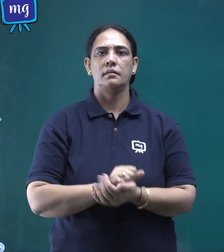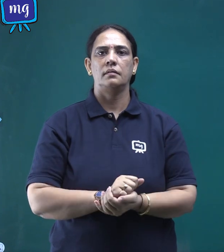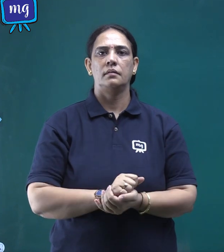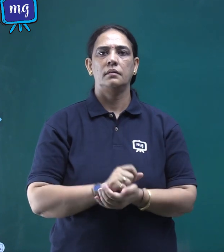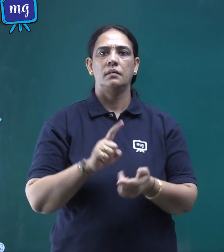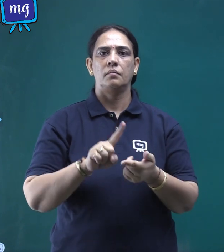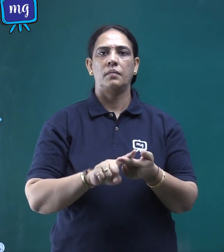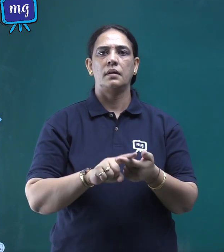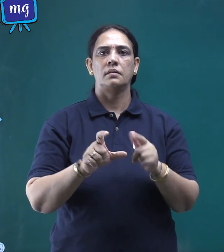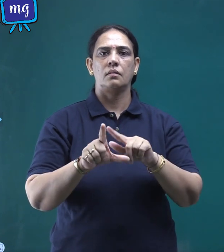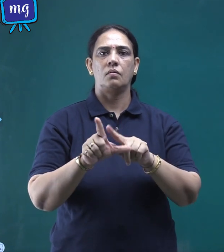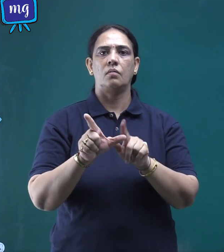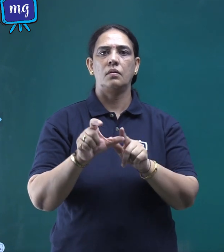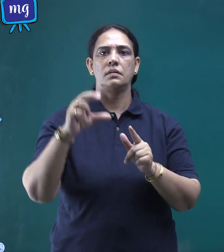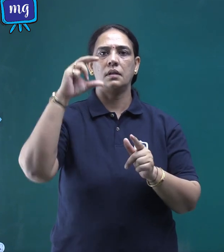प्लस कोण सी